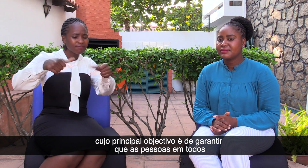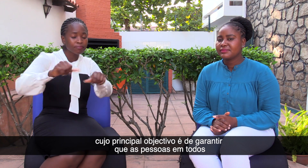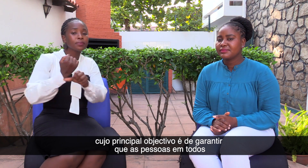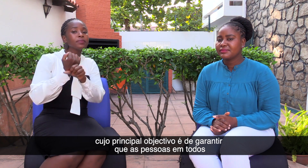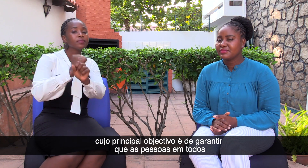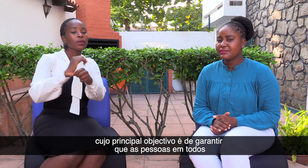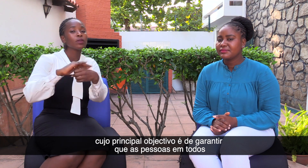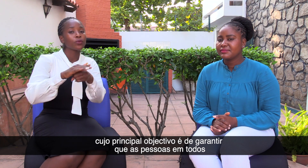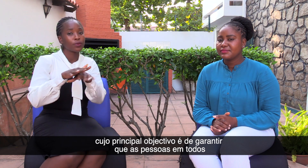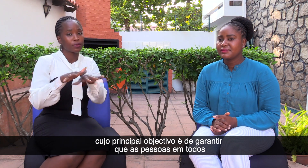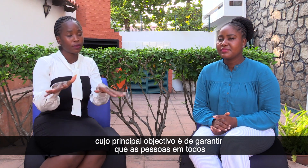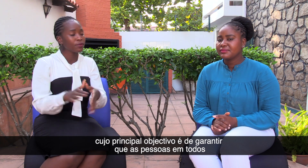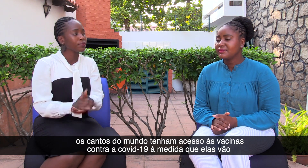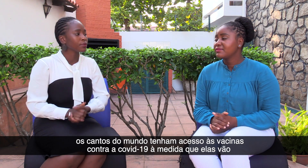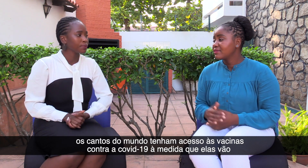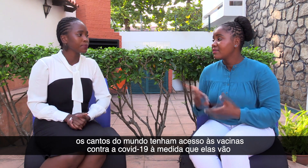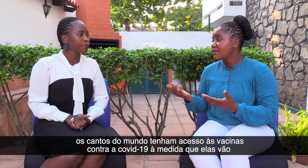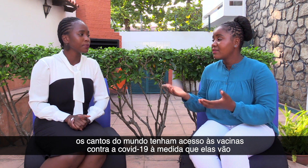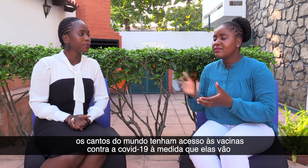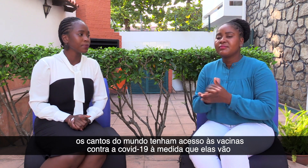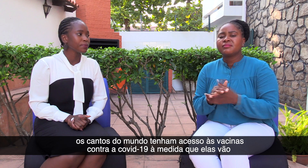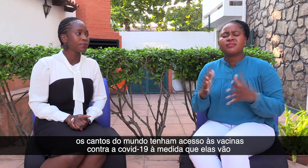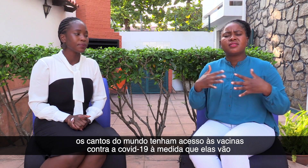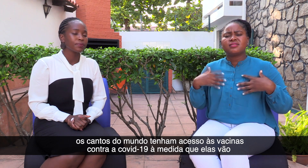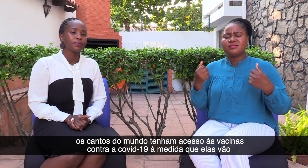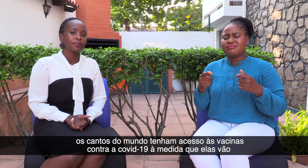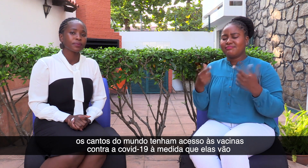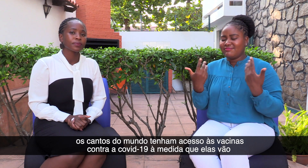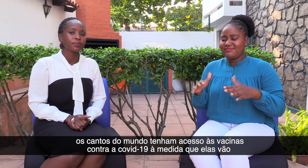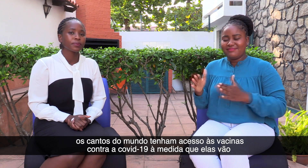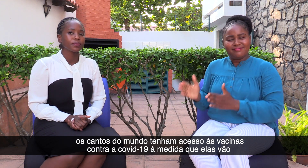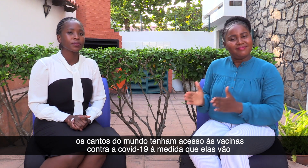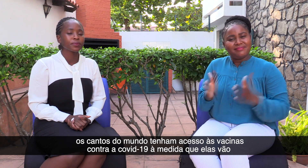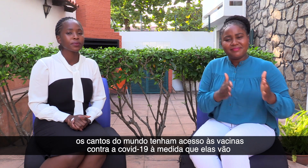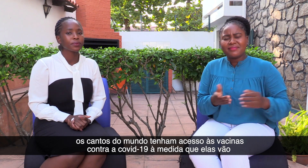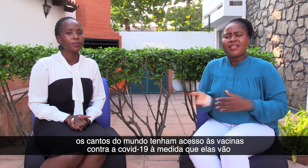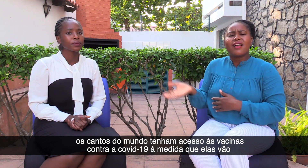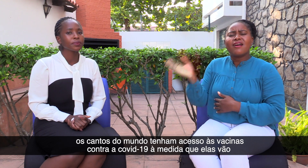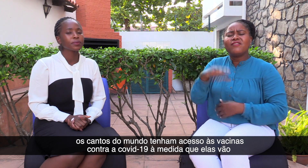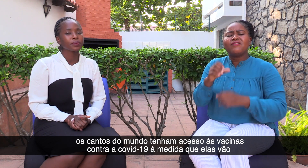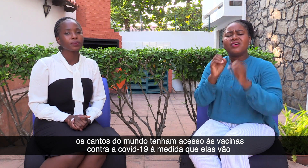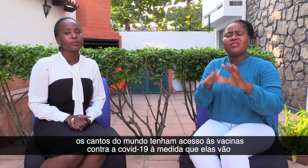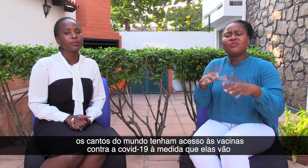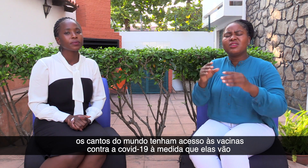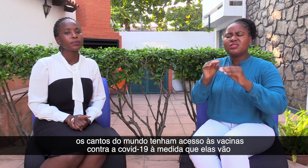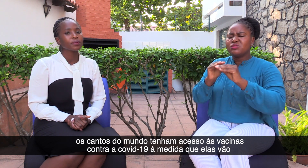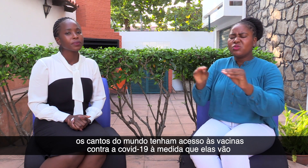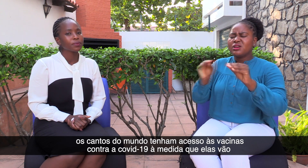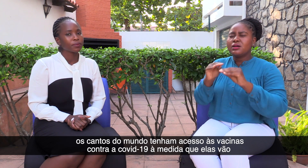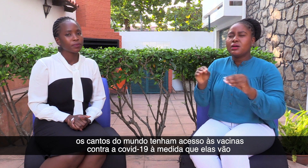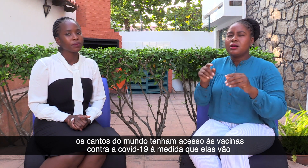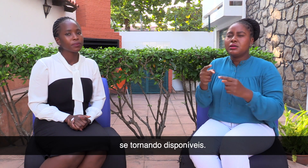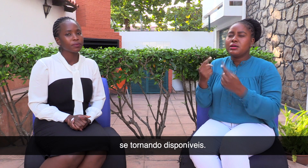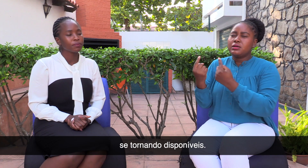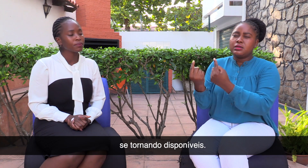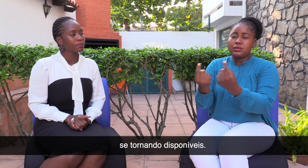de garantir que as pessoas em todos os cantos do mundo tenham acesso às vacinas contra a Covid-19 à medida que